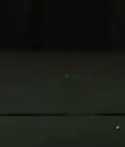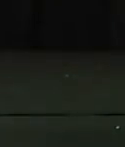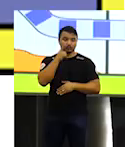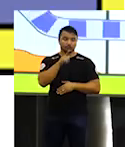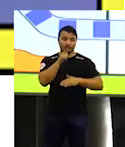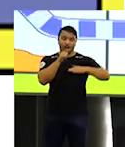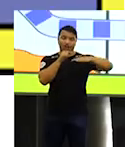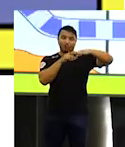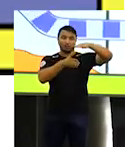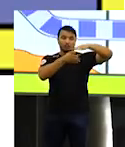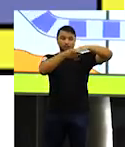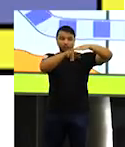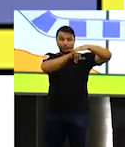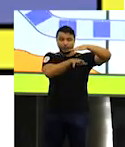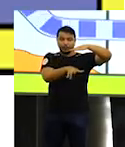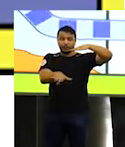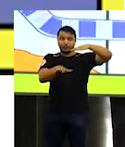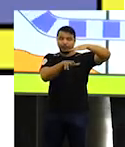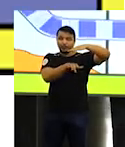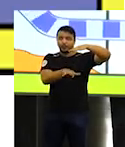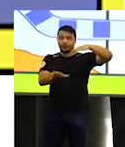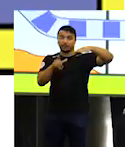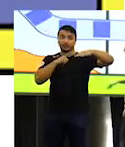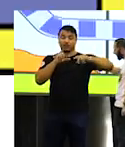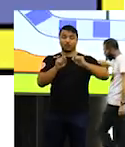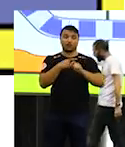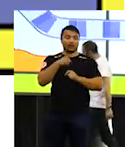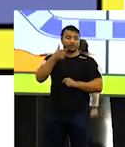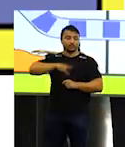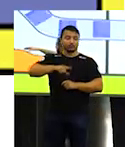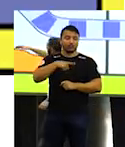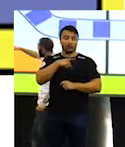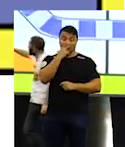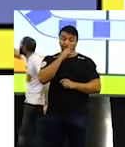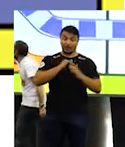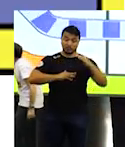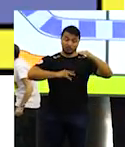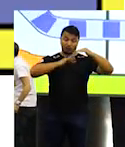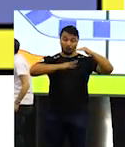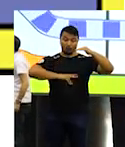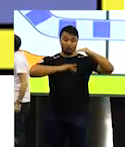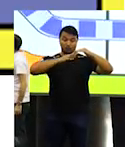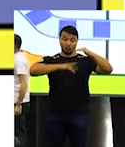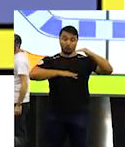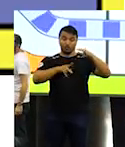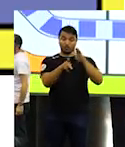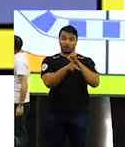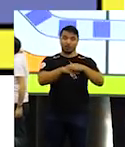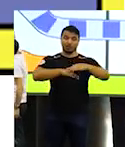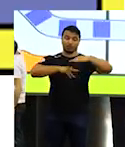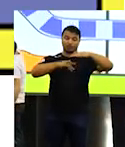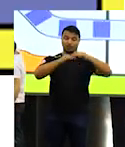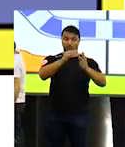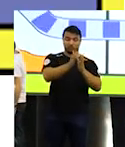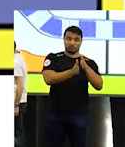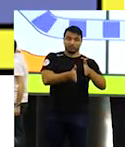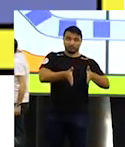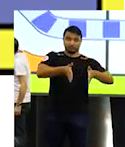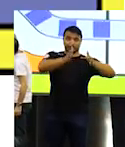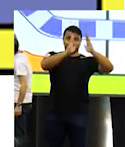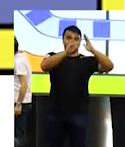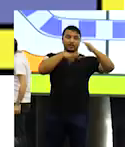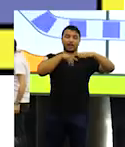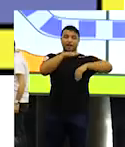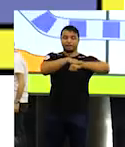Pronto. À medida exatamente que nós temos um grande volume vertical de água, a pressão